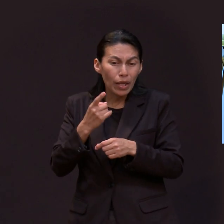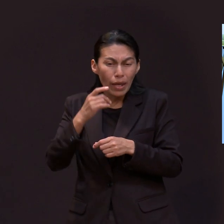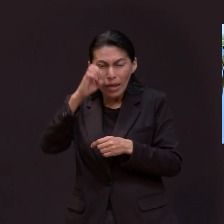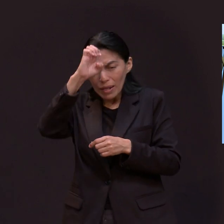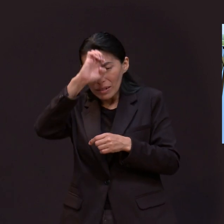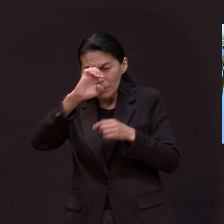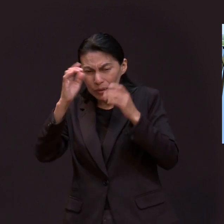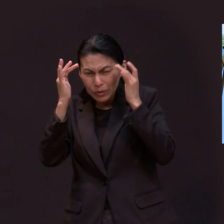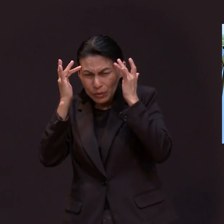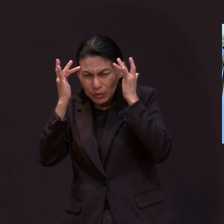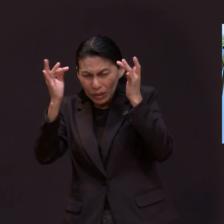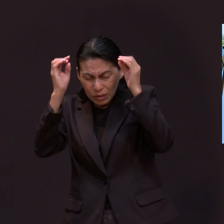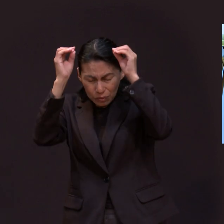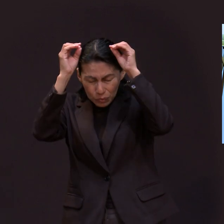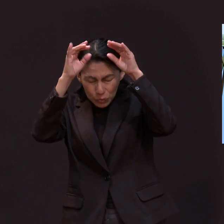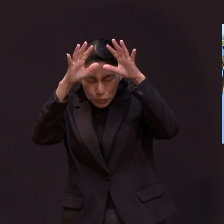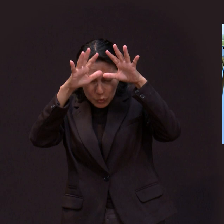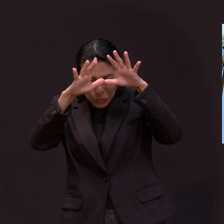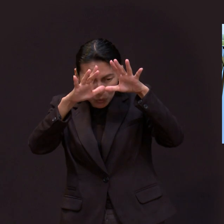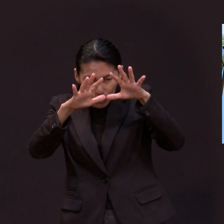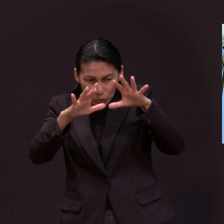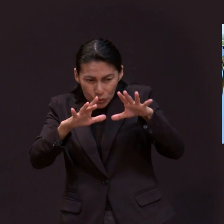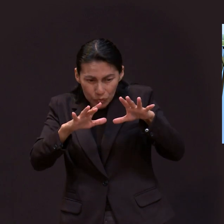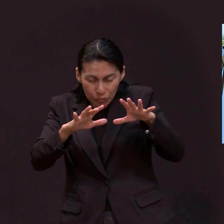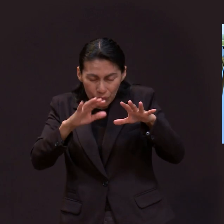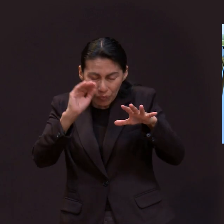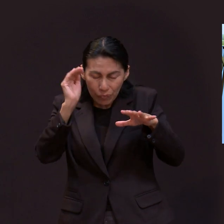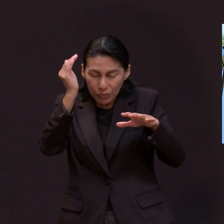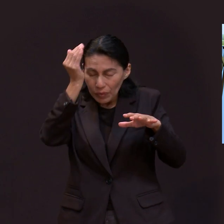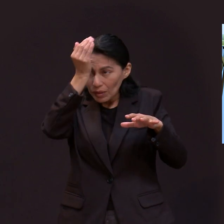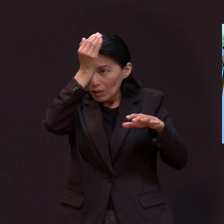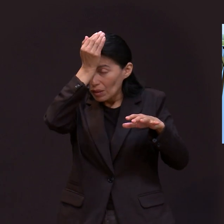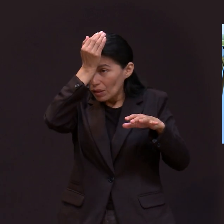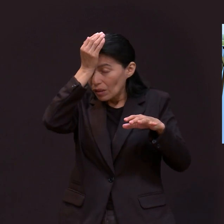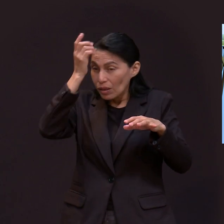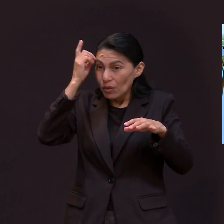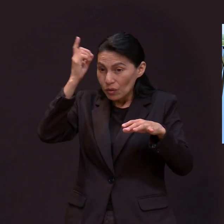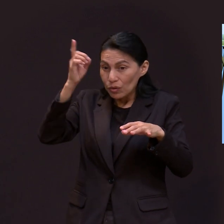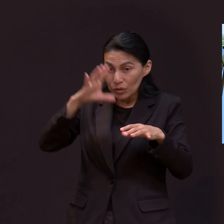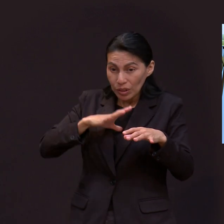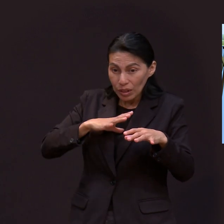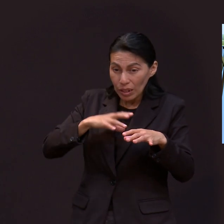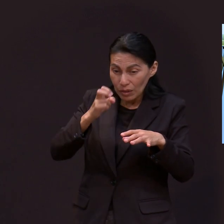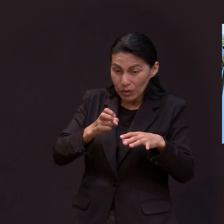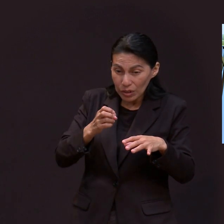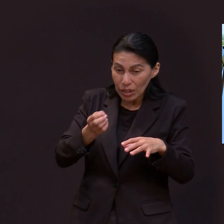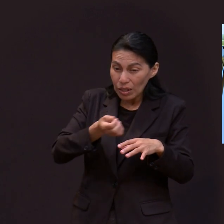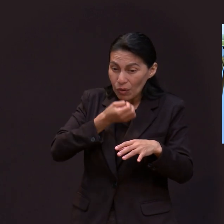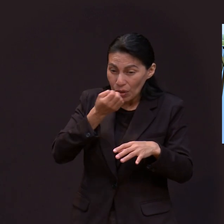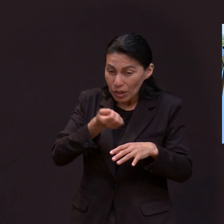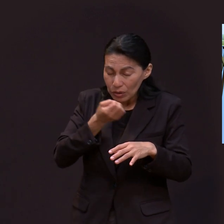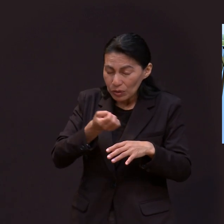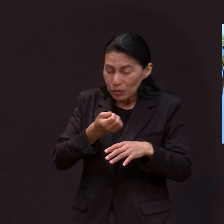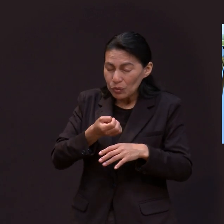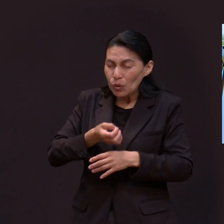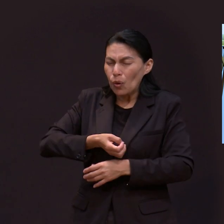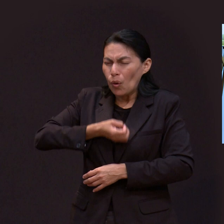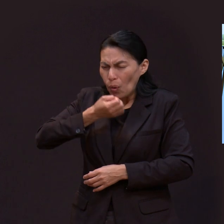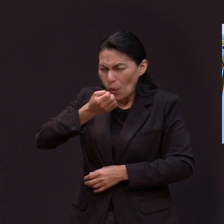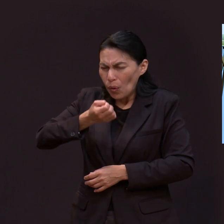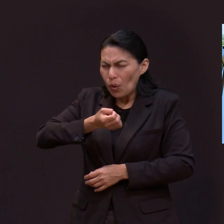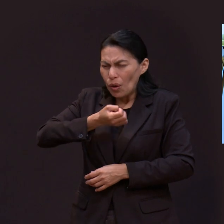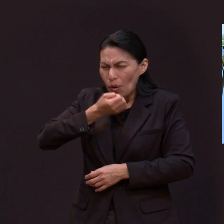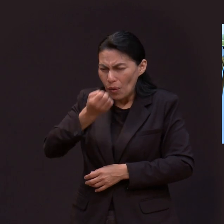el espíritu de dios ilumine el conocimiento de jesucristo en ese en esa